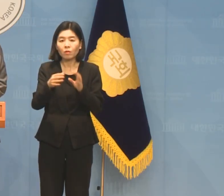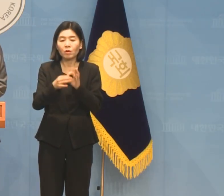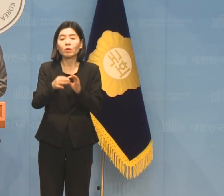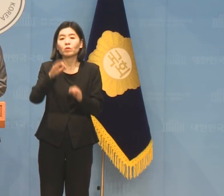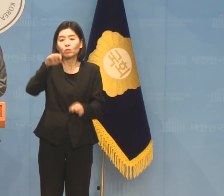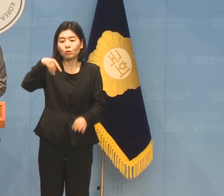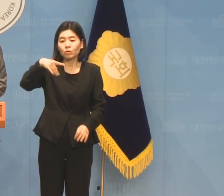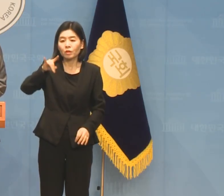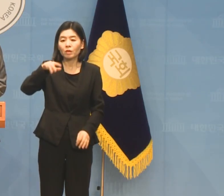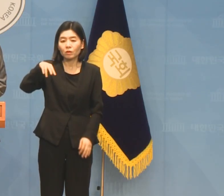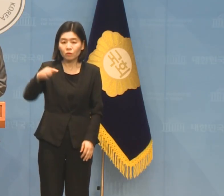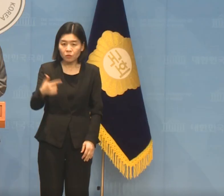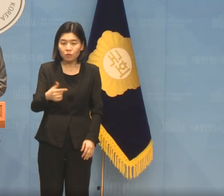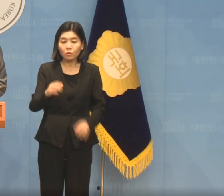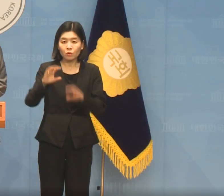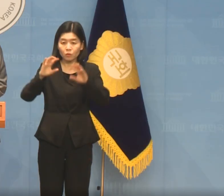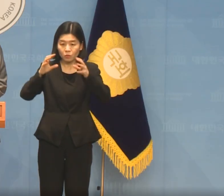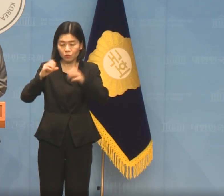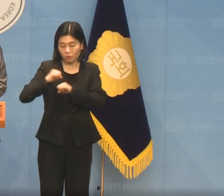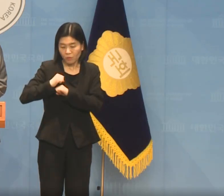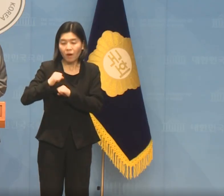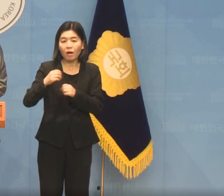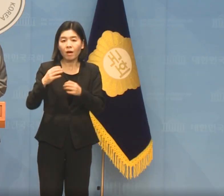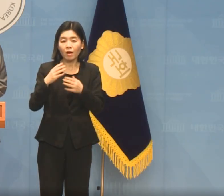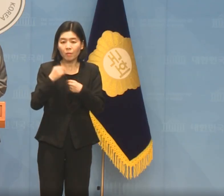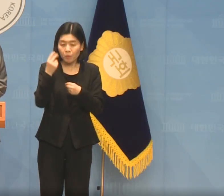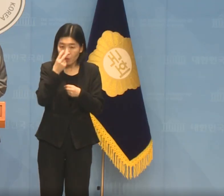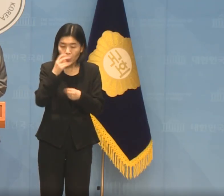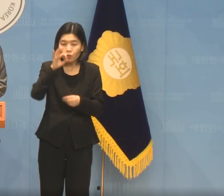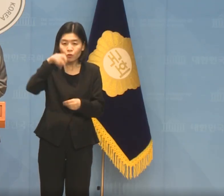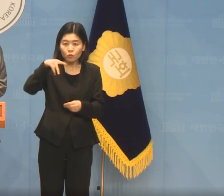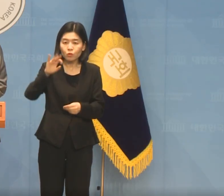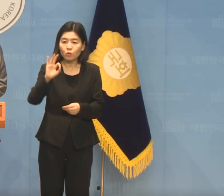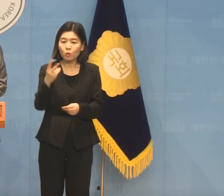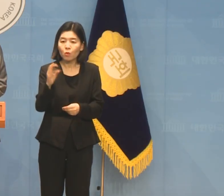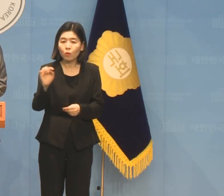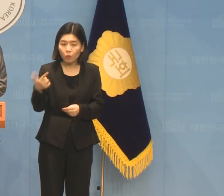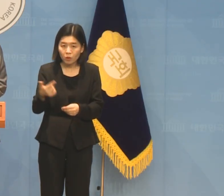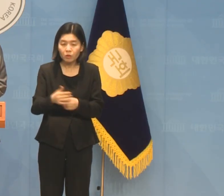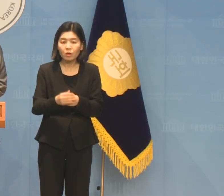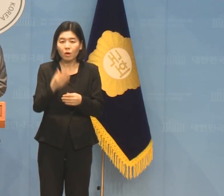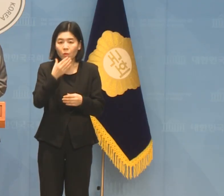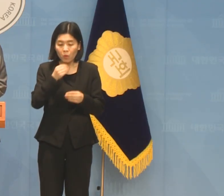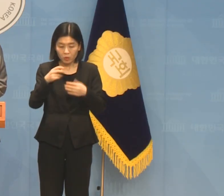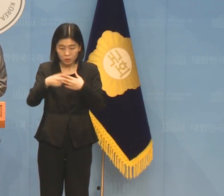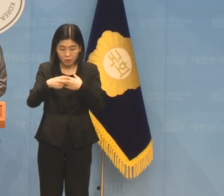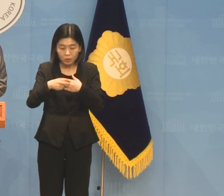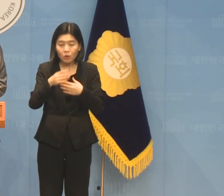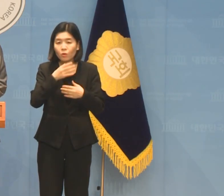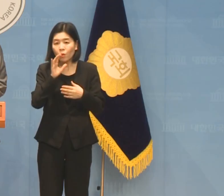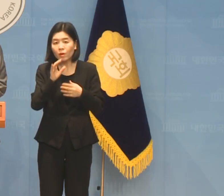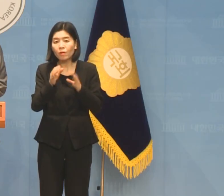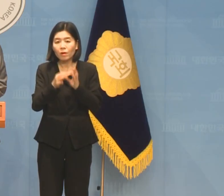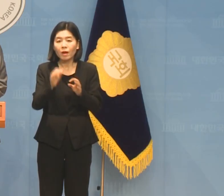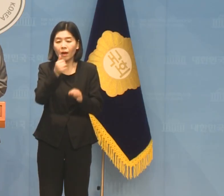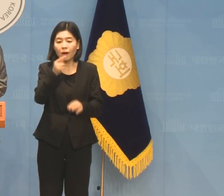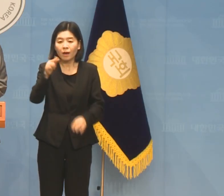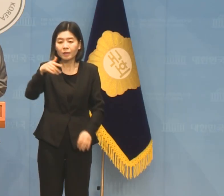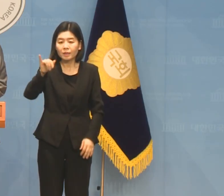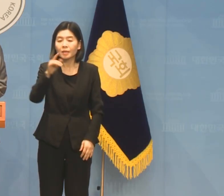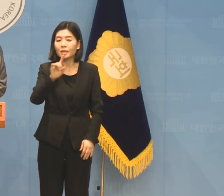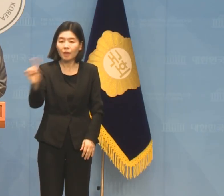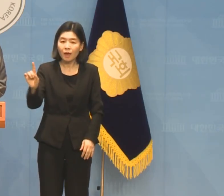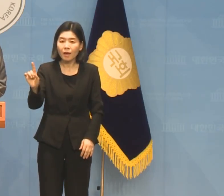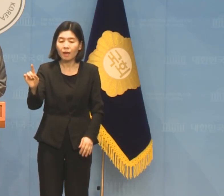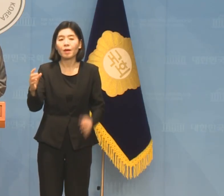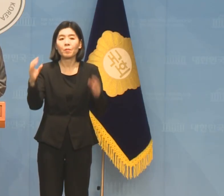우재준 의원, 국방안보 유용원 의원, 보건의료 및 노인 한지아 의원 등이